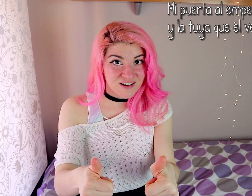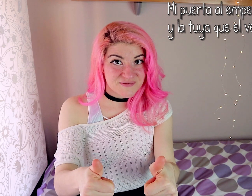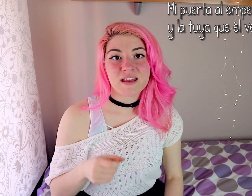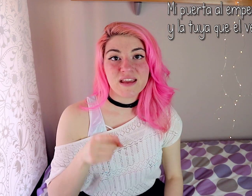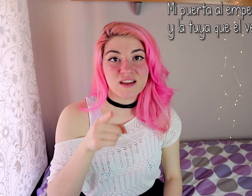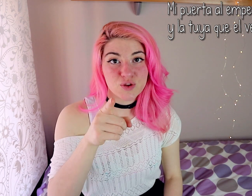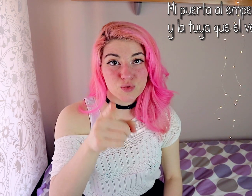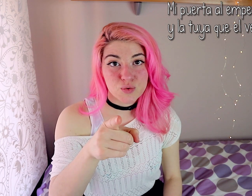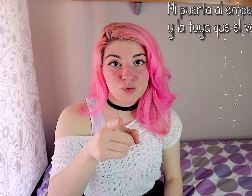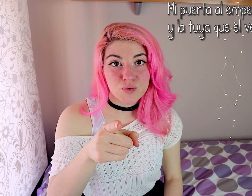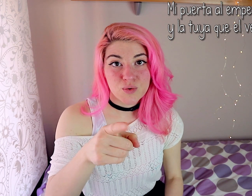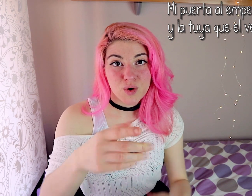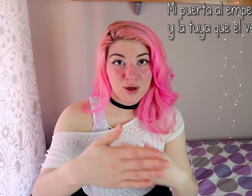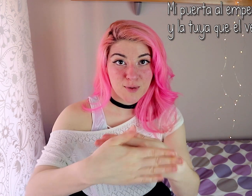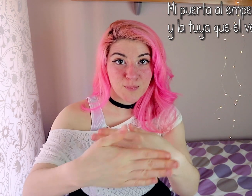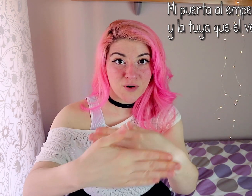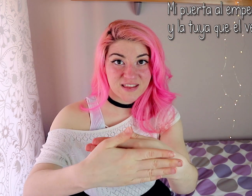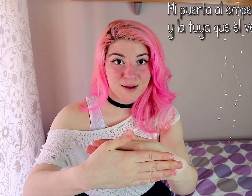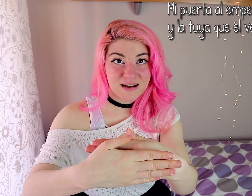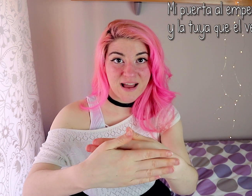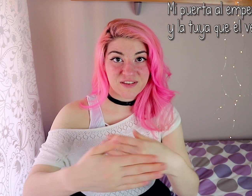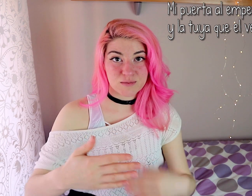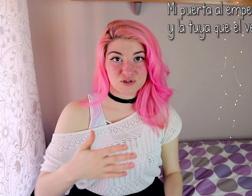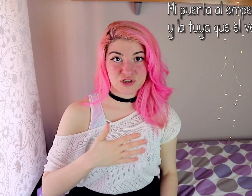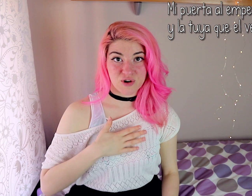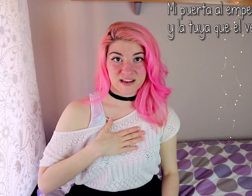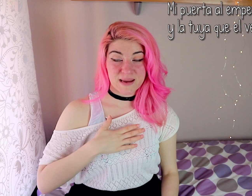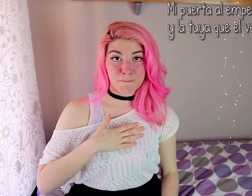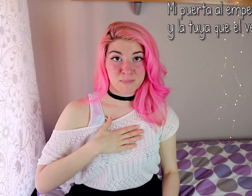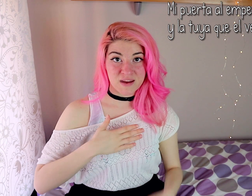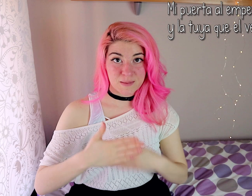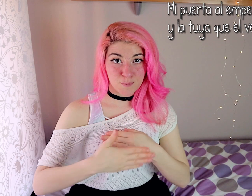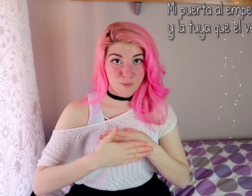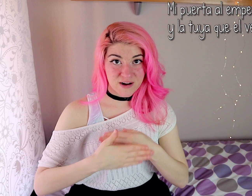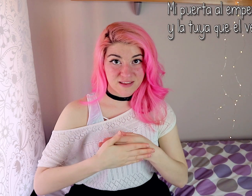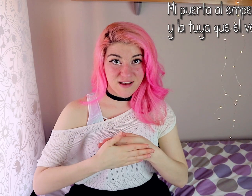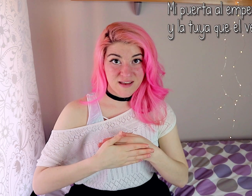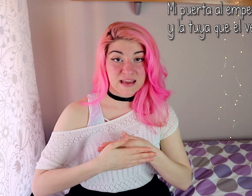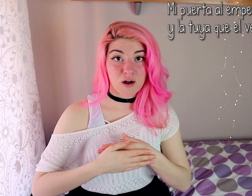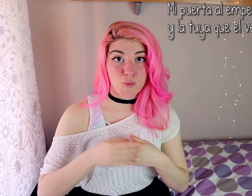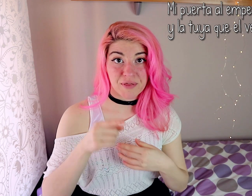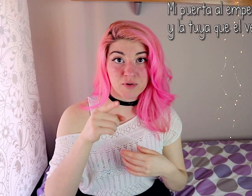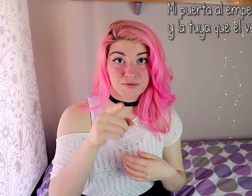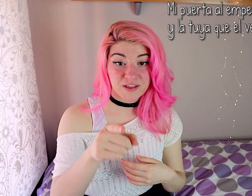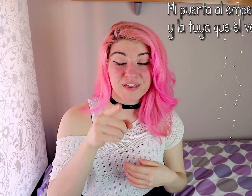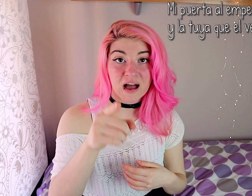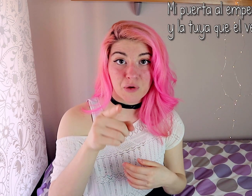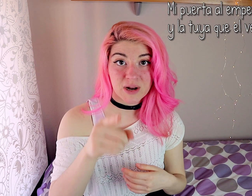y tu puerta, ¿vale? Antes hemos hecho aquí mi puerta. Y ahora como hacemos referencia a otra